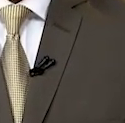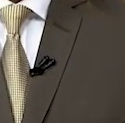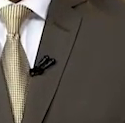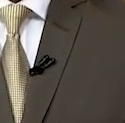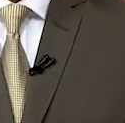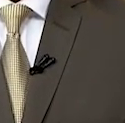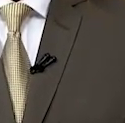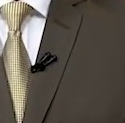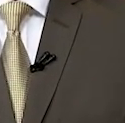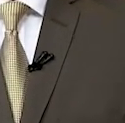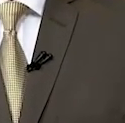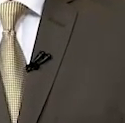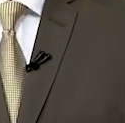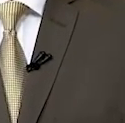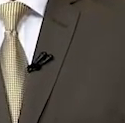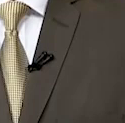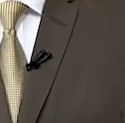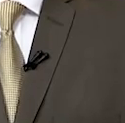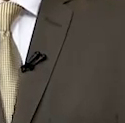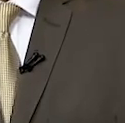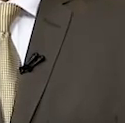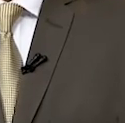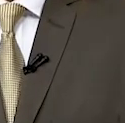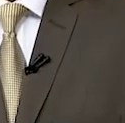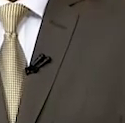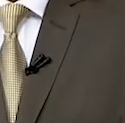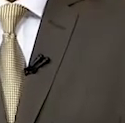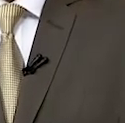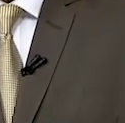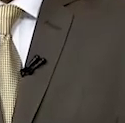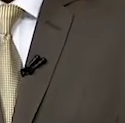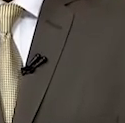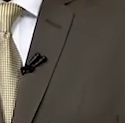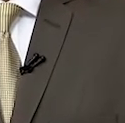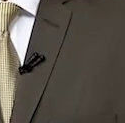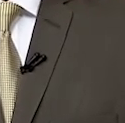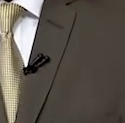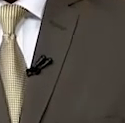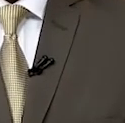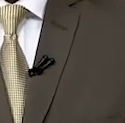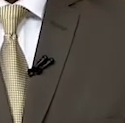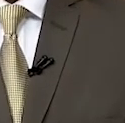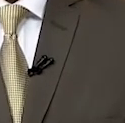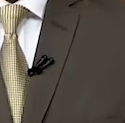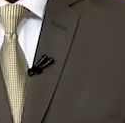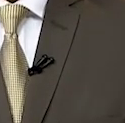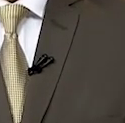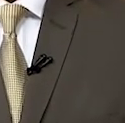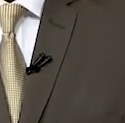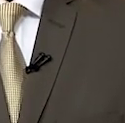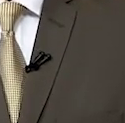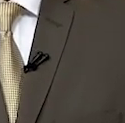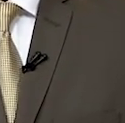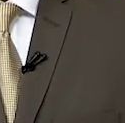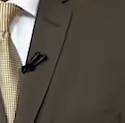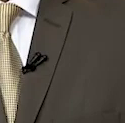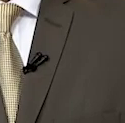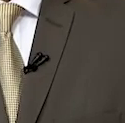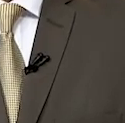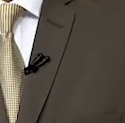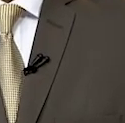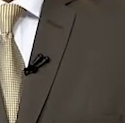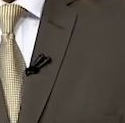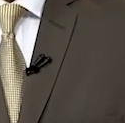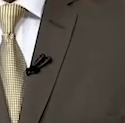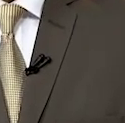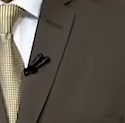esse financiamento para que, em vez delas renegociarem contratos com juros maiores, elas peguem esse dinheiro num banco público e tenham condições de